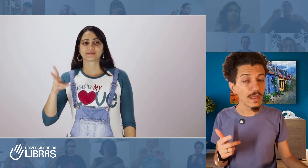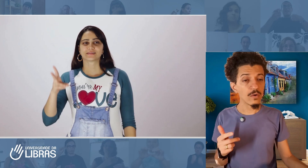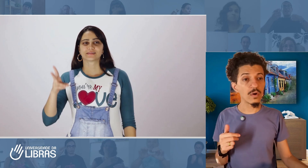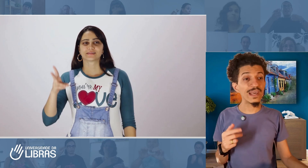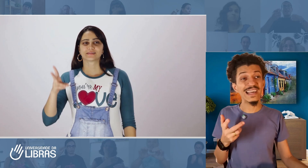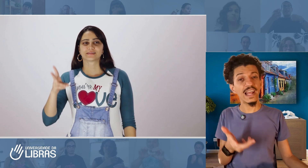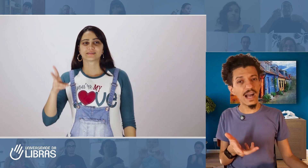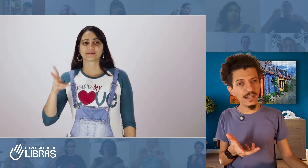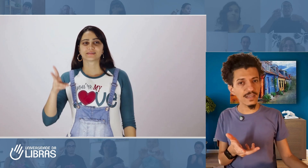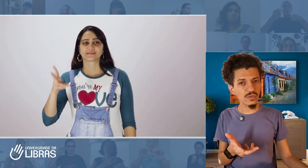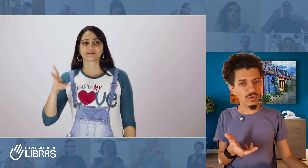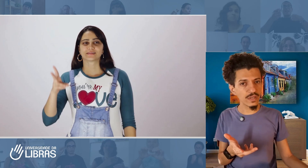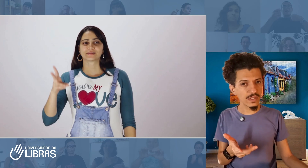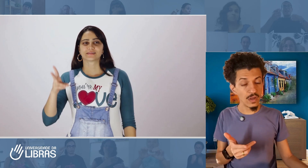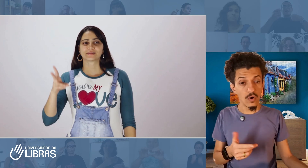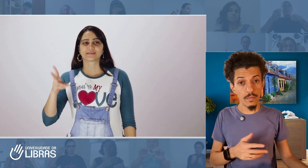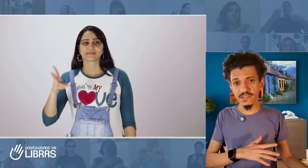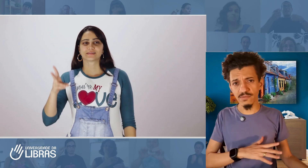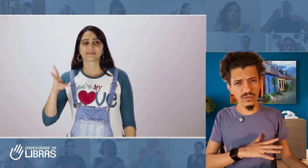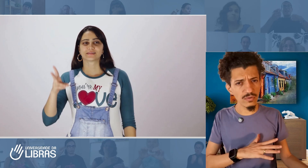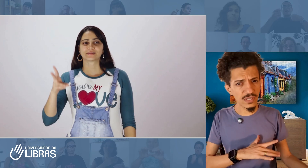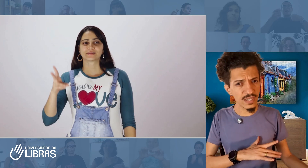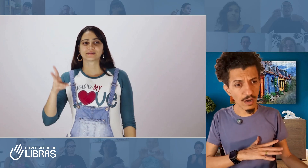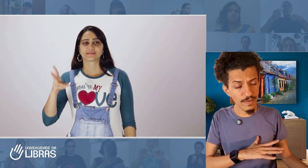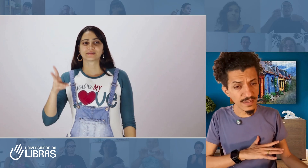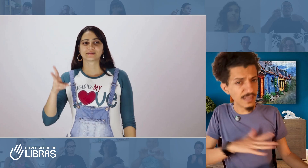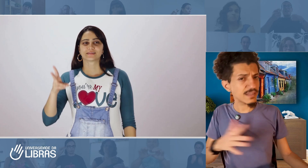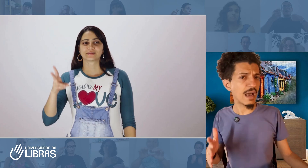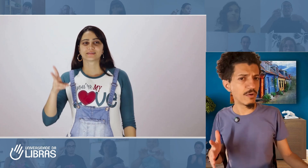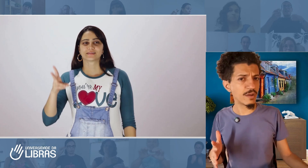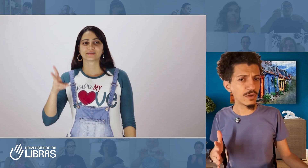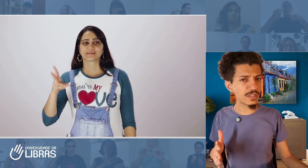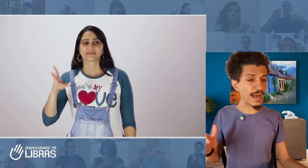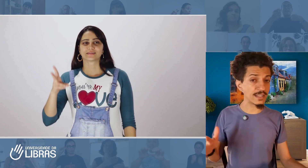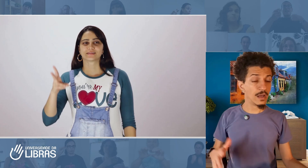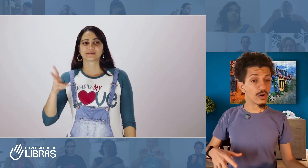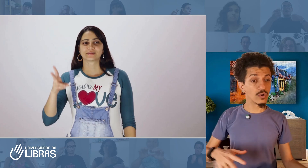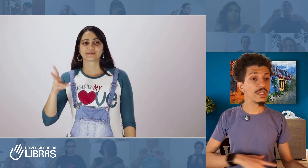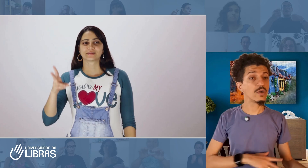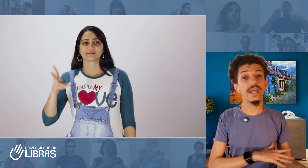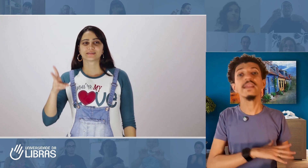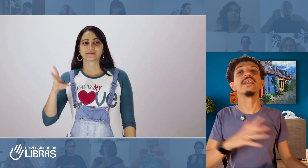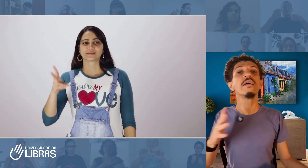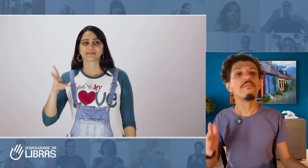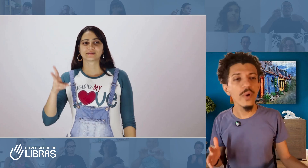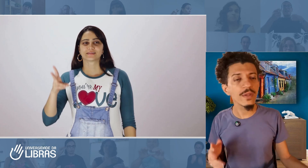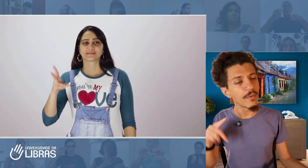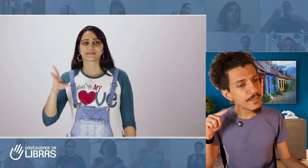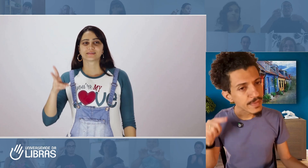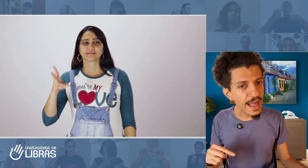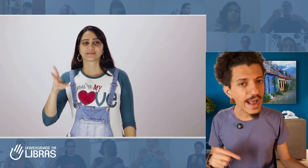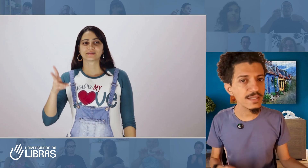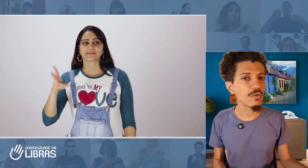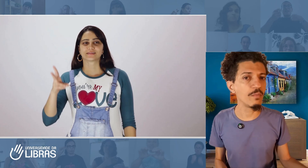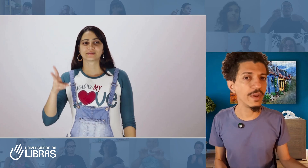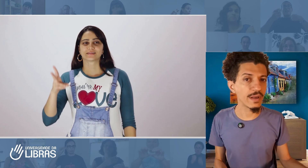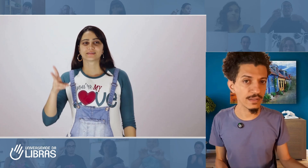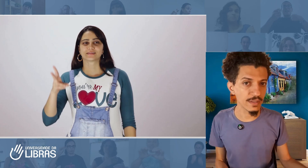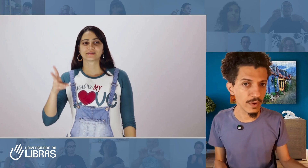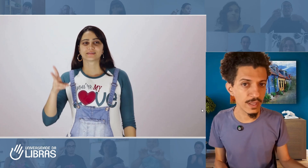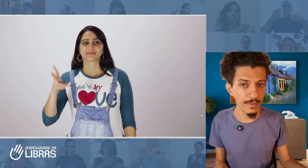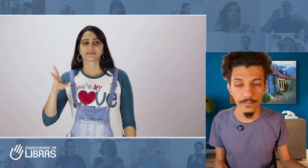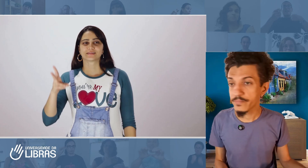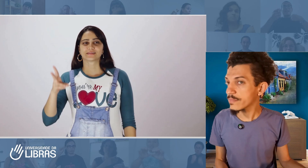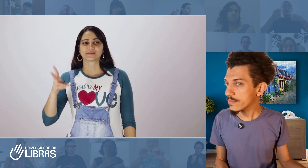inclusive, com que crianças surdas, ou mesmo surdos que talvez nem saibam língua de sinais, consigam entender muito dessa